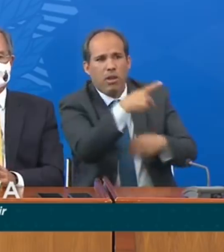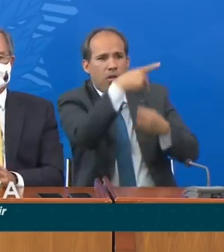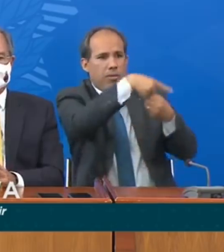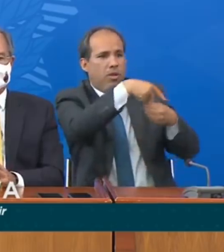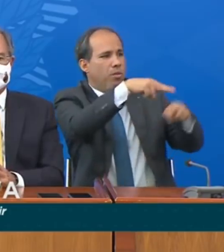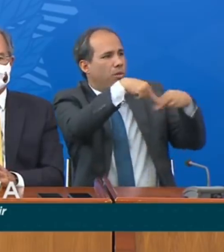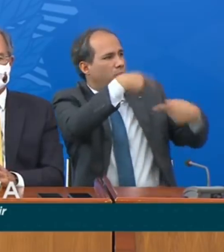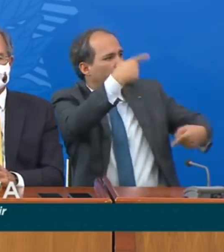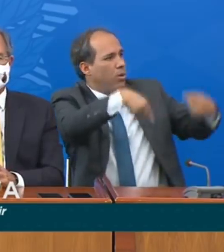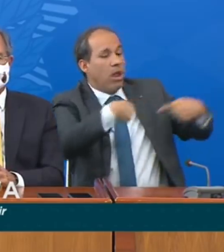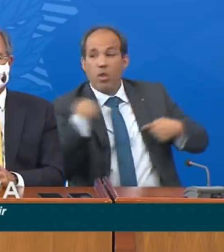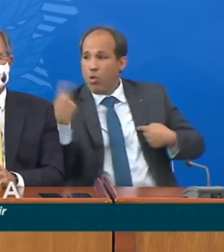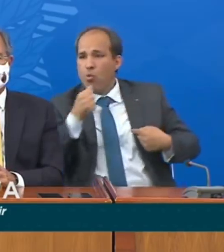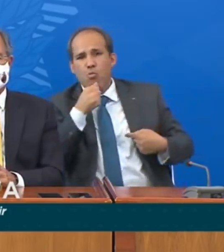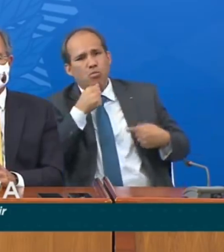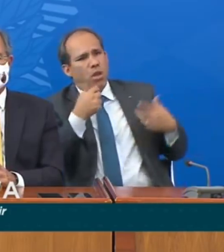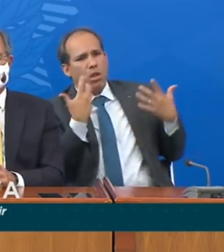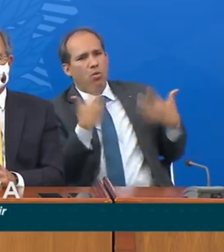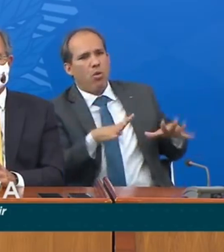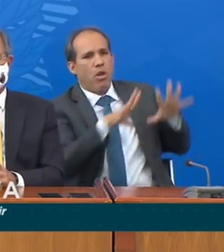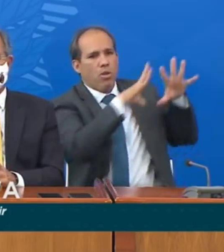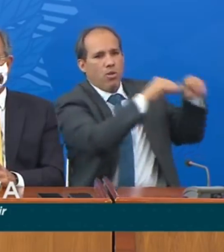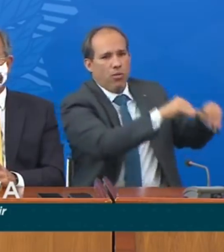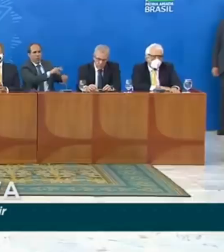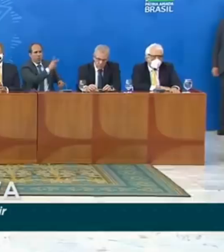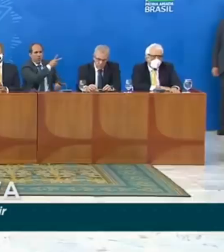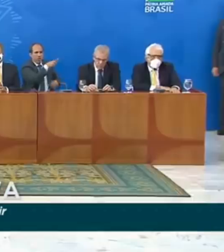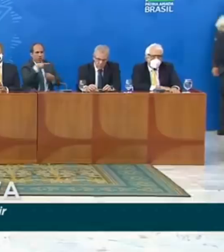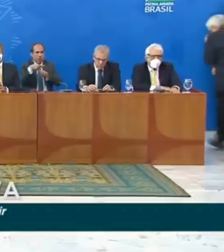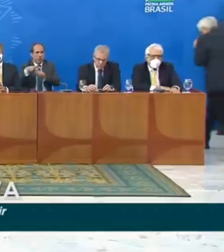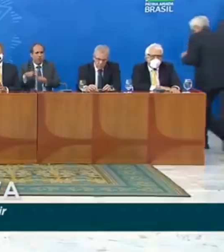política de não interferência na mesma.